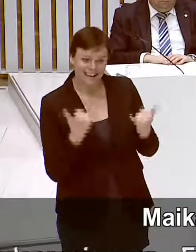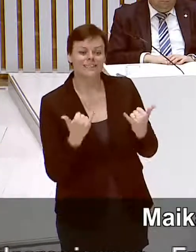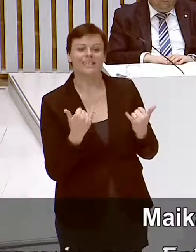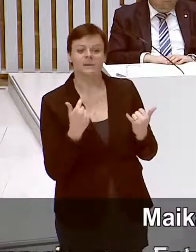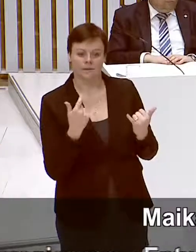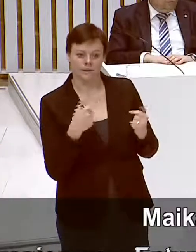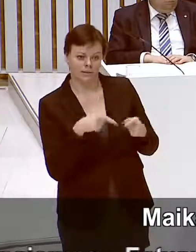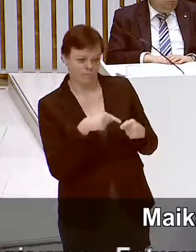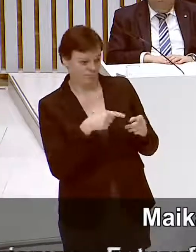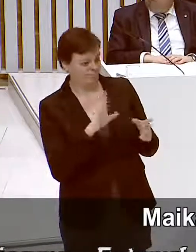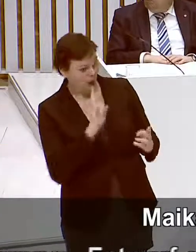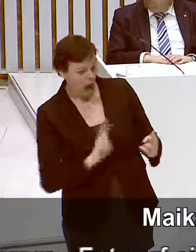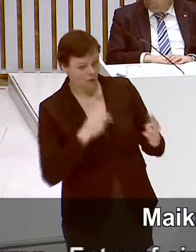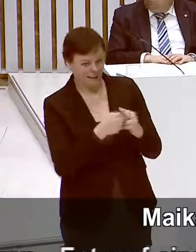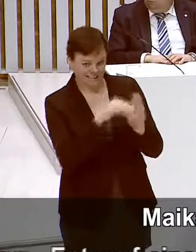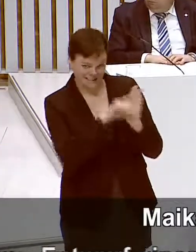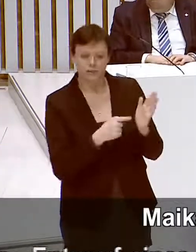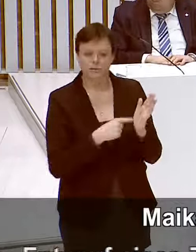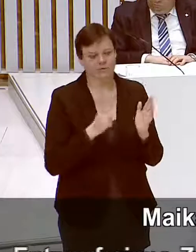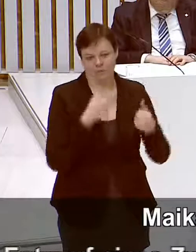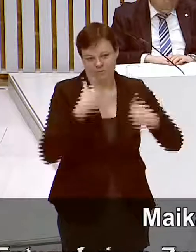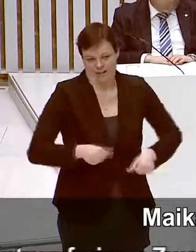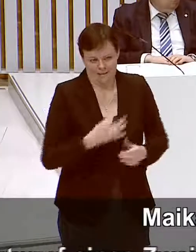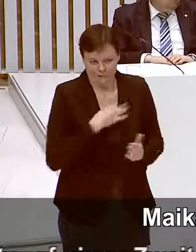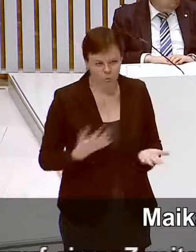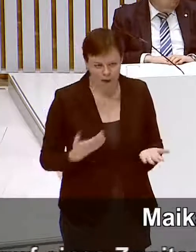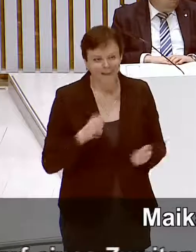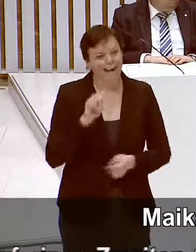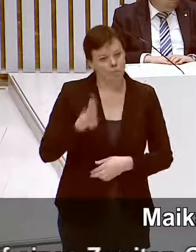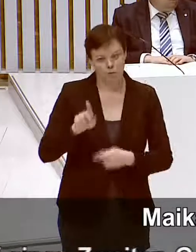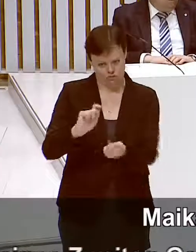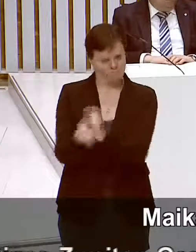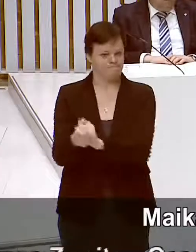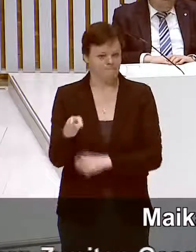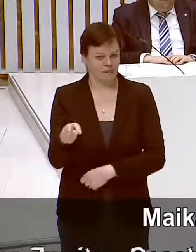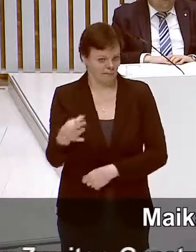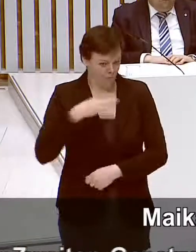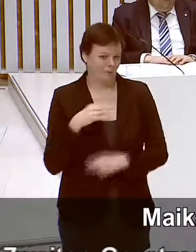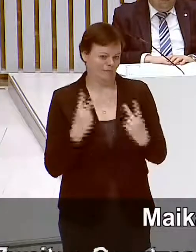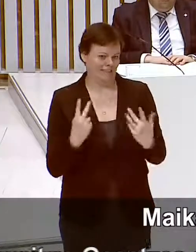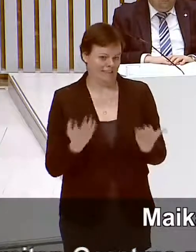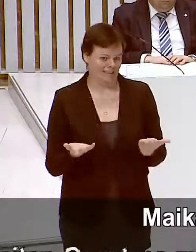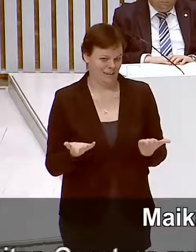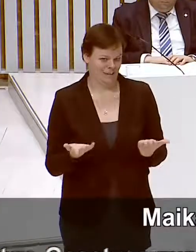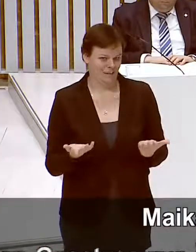verpflichtet sind. Wir setzen EU-Recht um. Das ist wichtig und wir